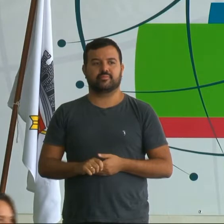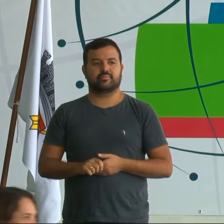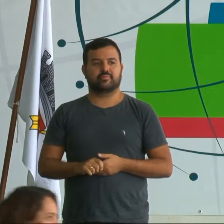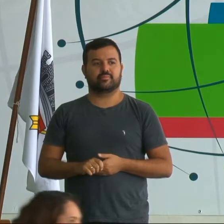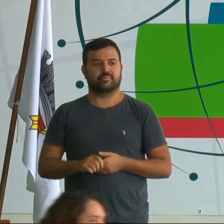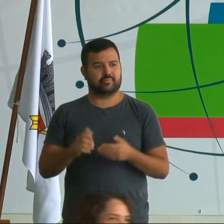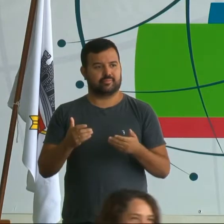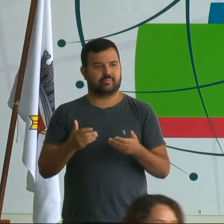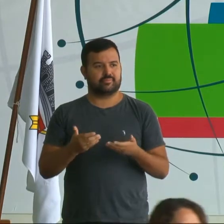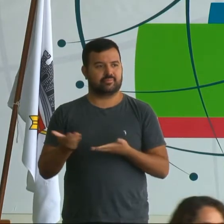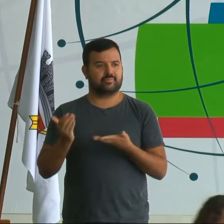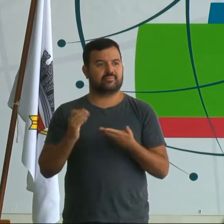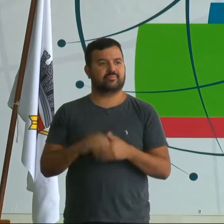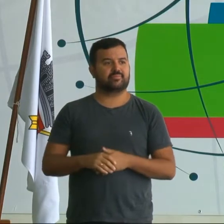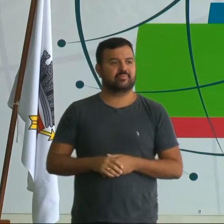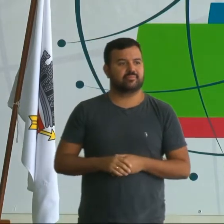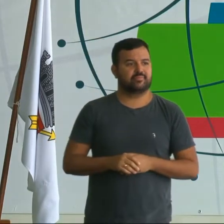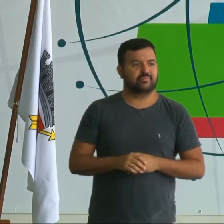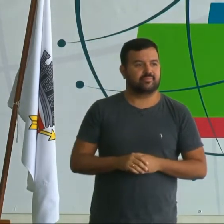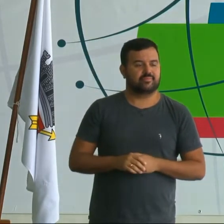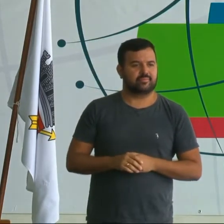Luane, por favor.